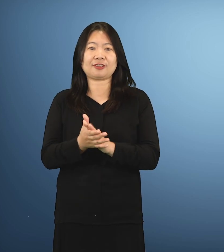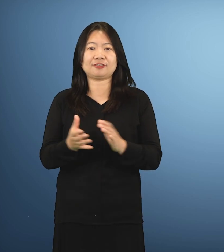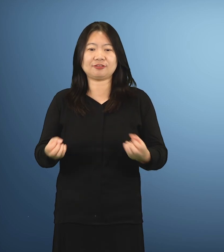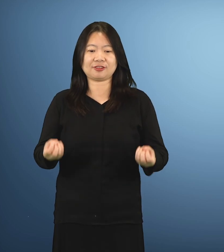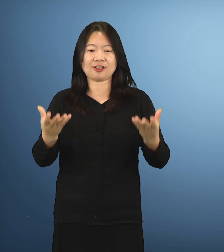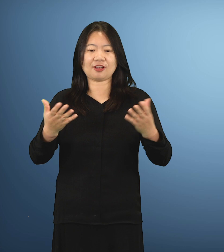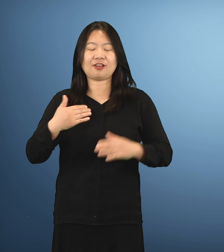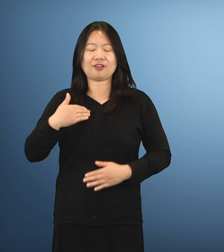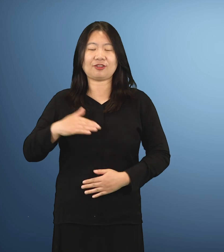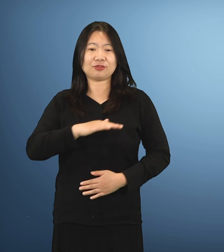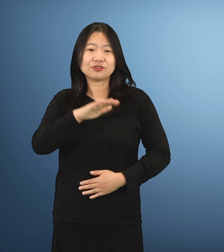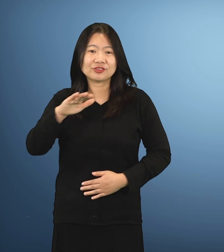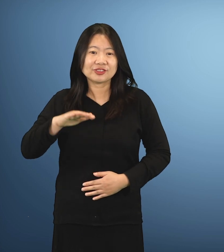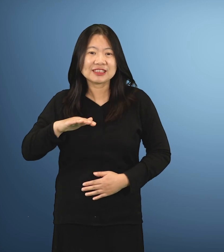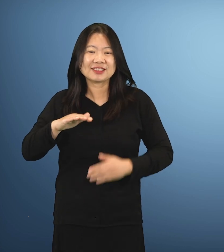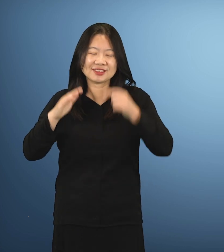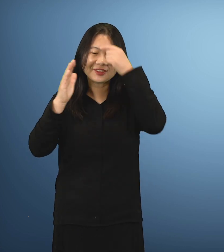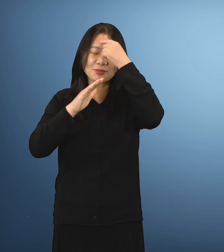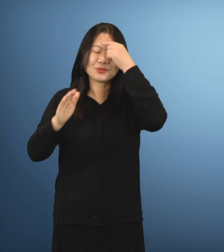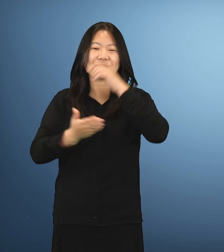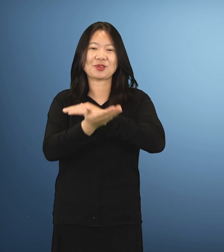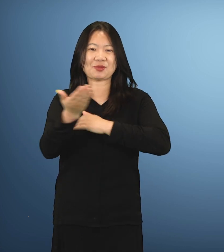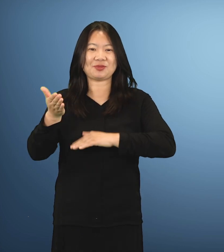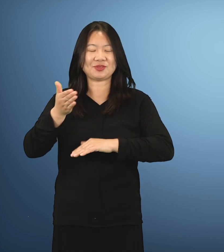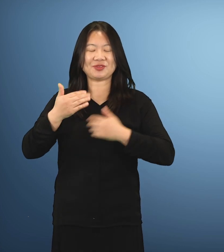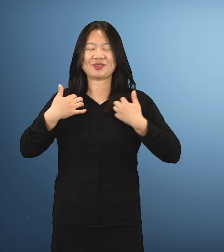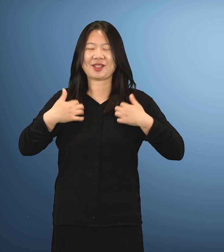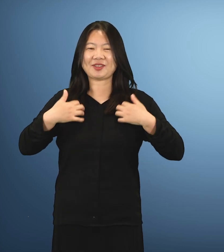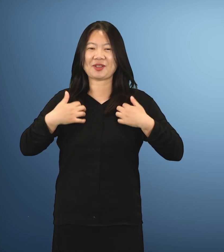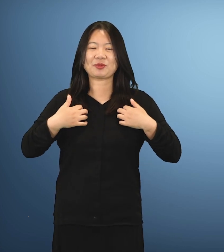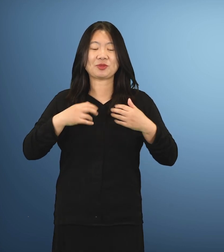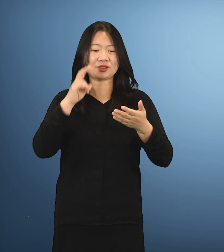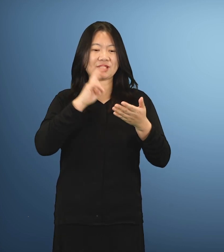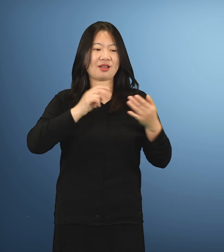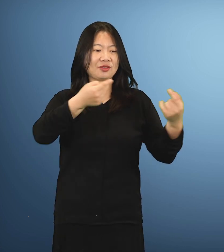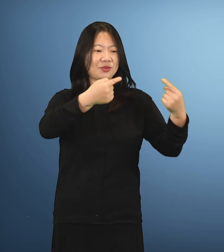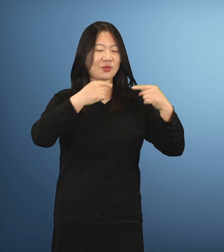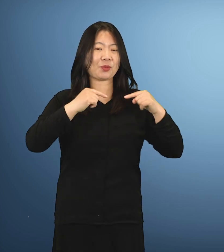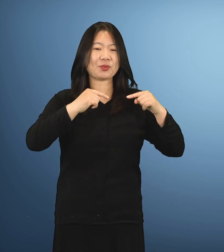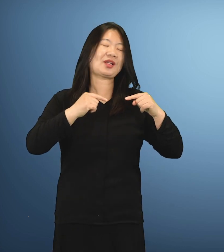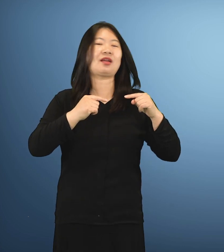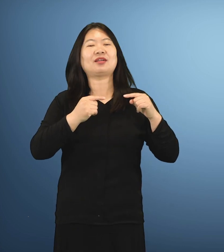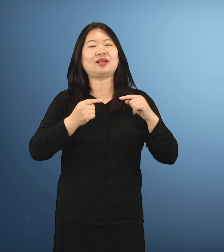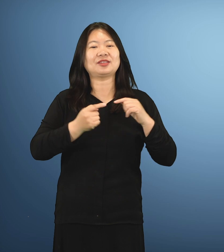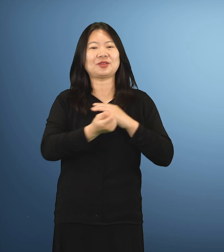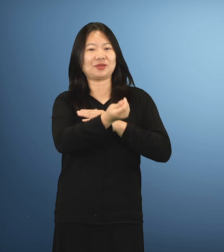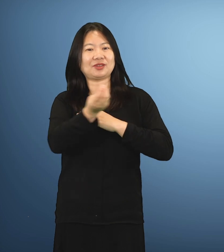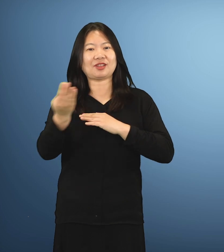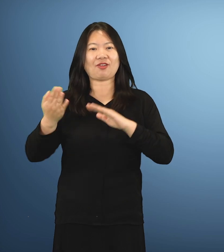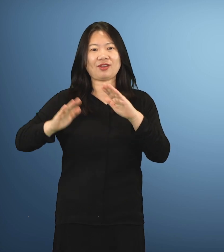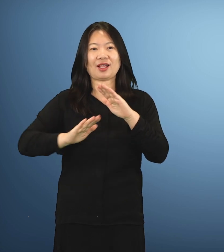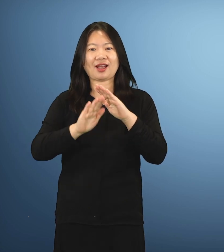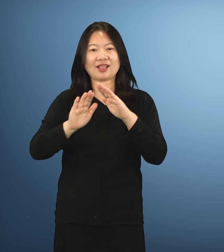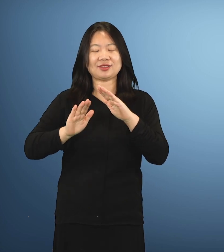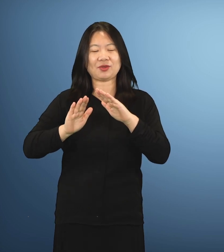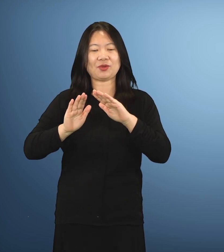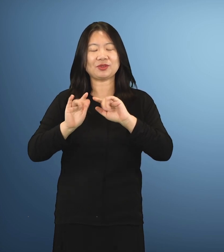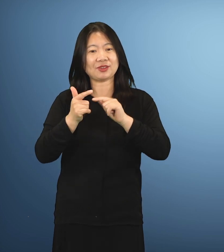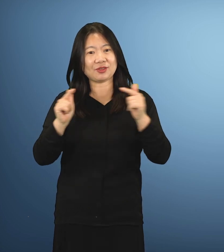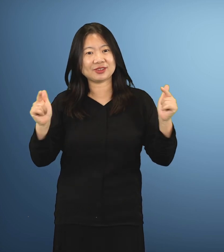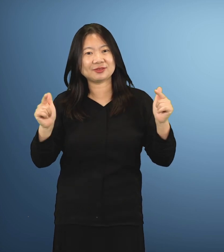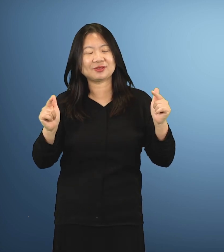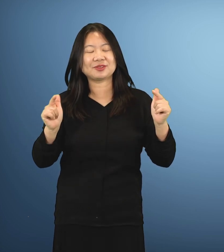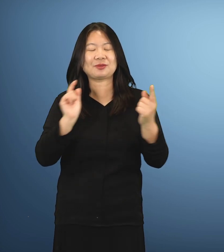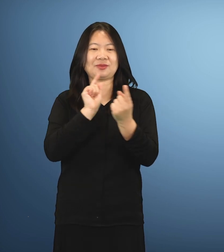할렐루야, 우리 성도님들 반갑습니다. 그리고 찬양에 동참해 주신 여러 가정들 대단히 반갑고